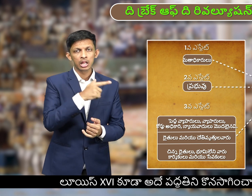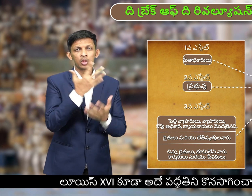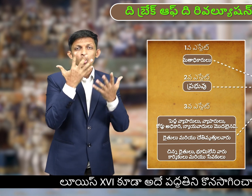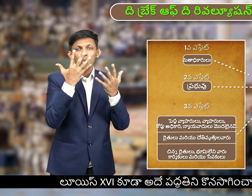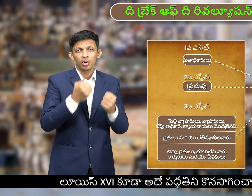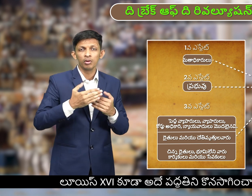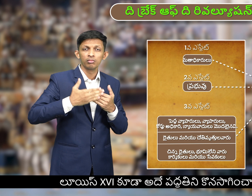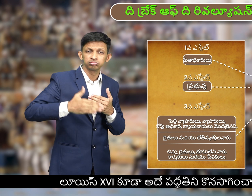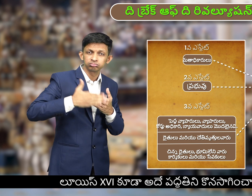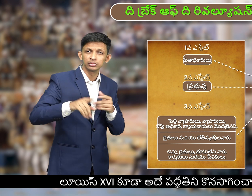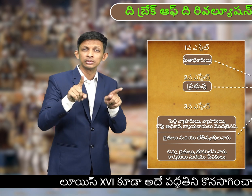పద్ధతిని కొనసాగించాలనుకున్నాడు.